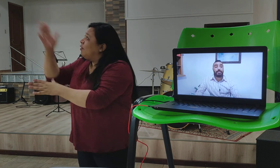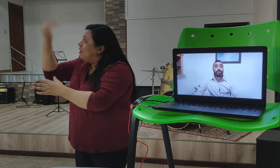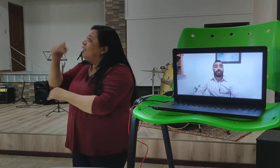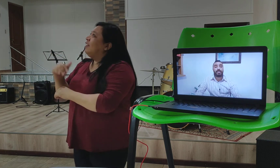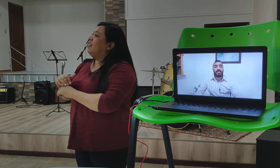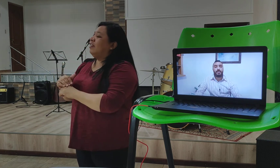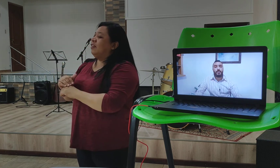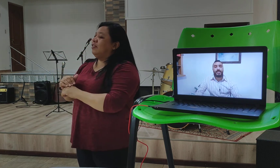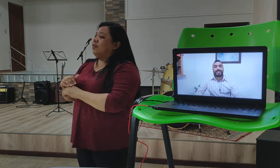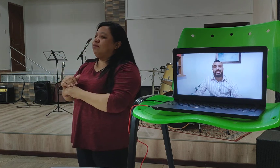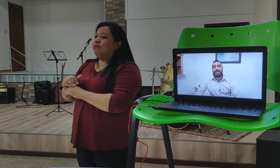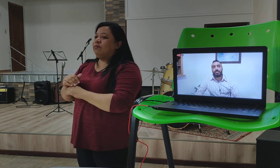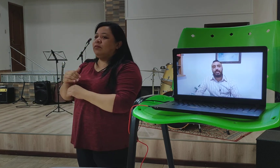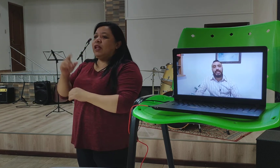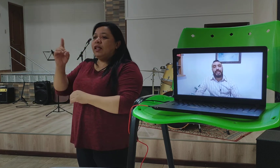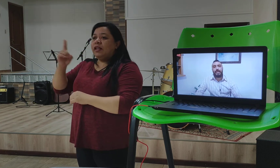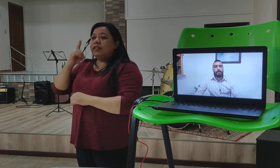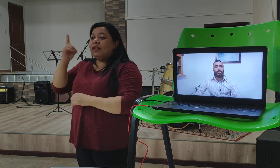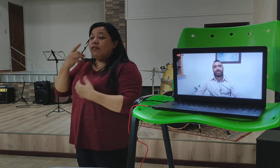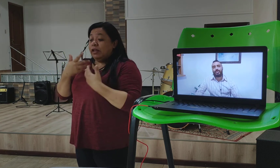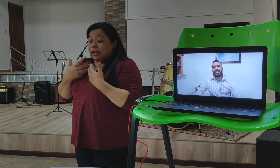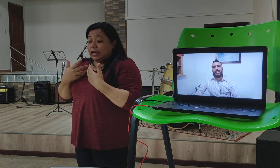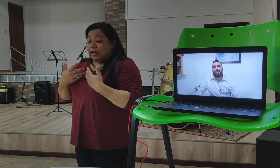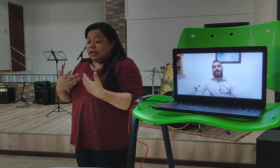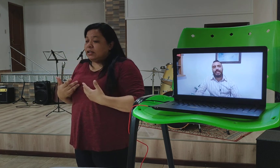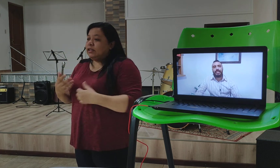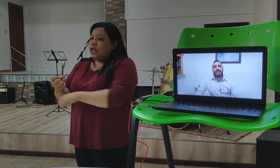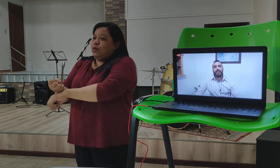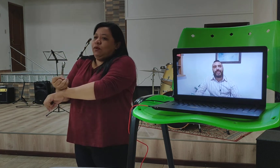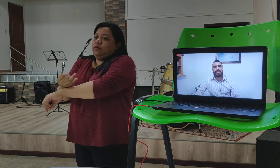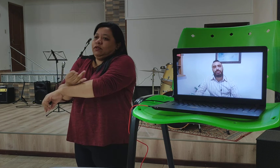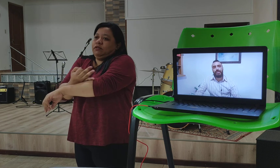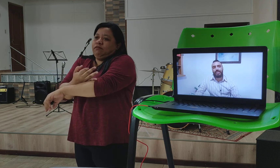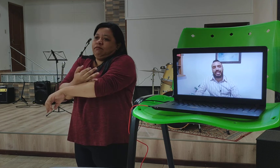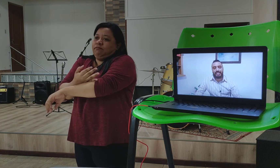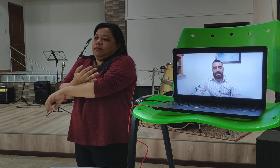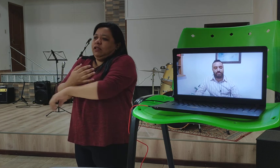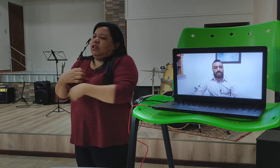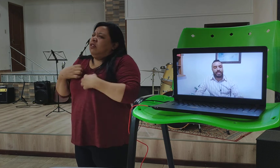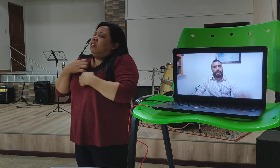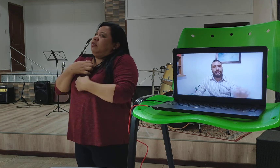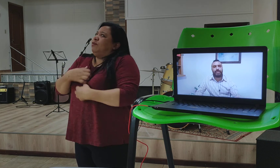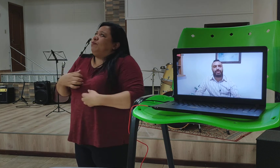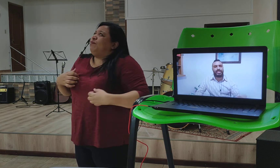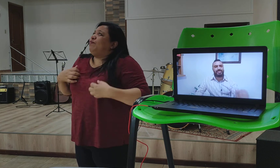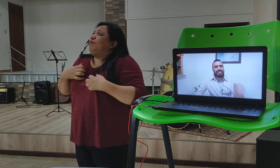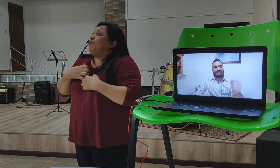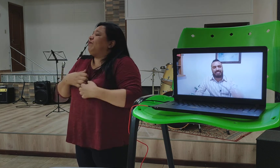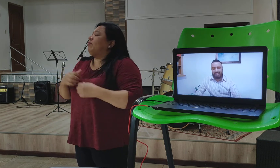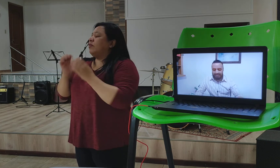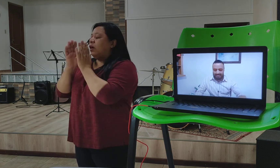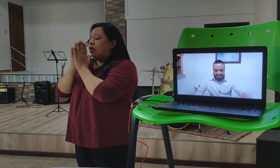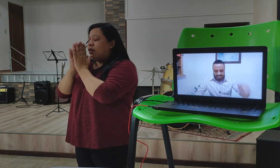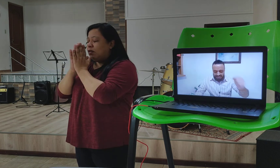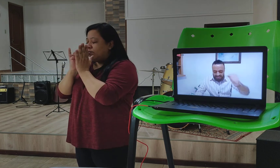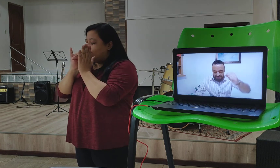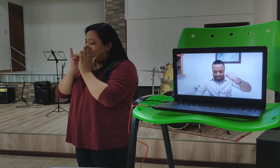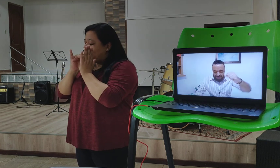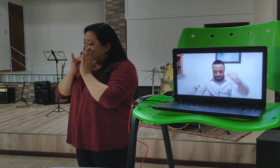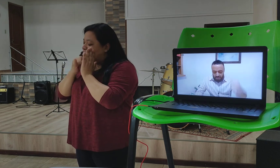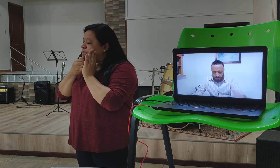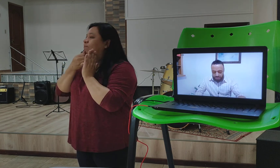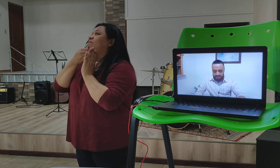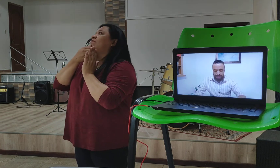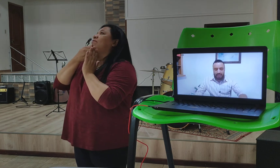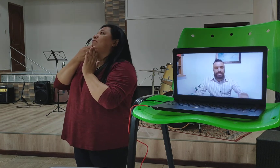Davi demonstra um cansaço emocional e ele faz uma oração cheia de tristeza,